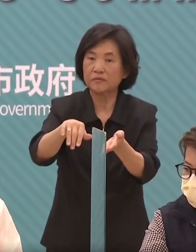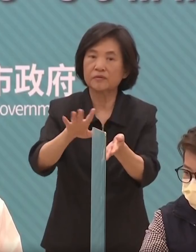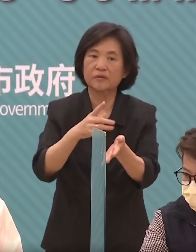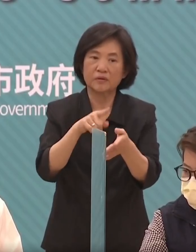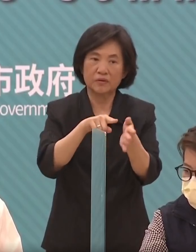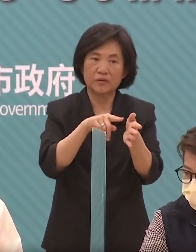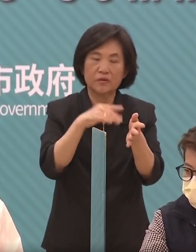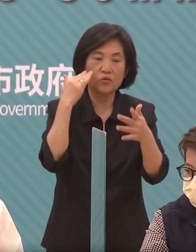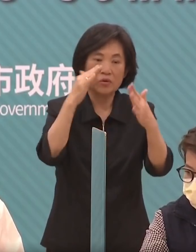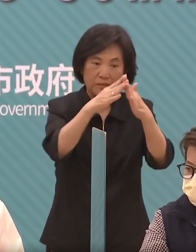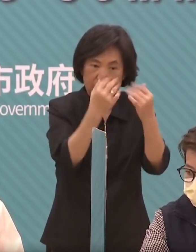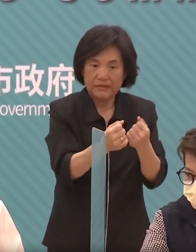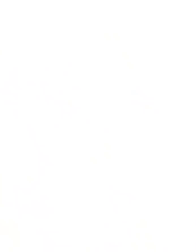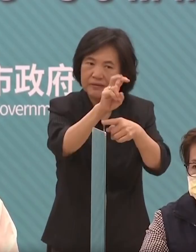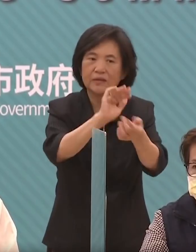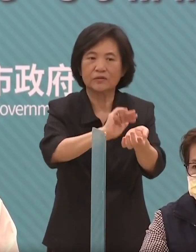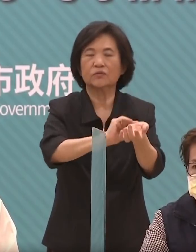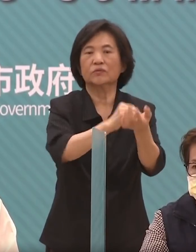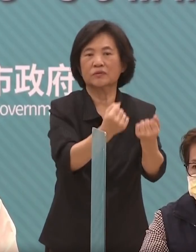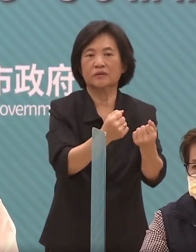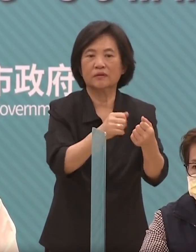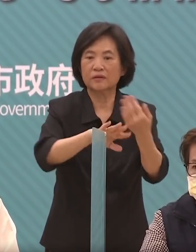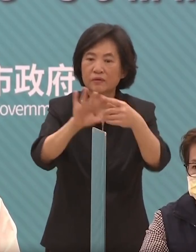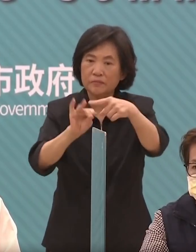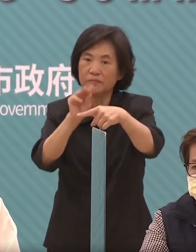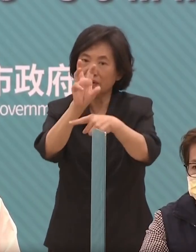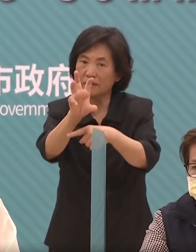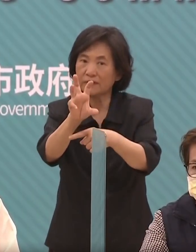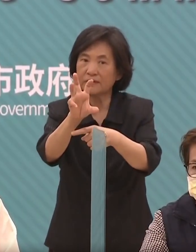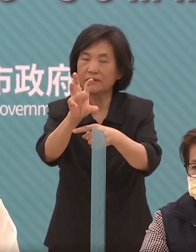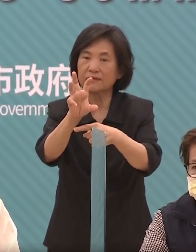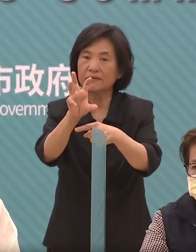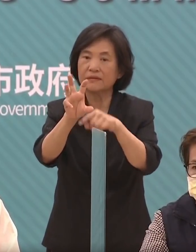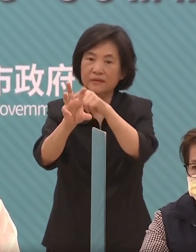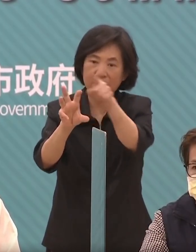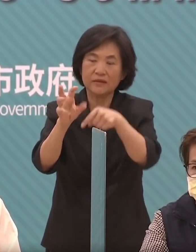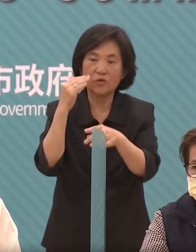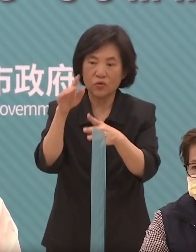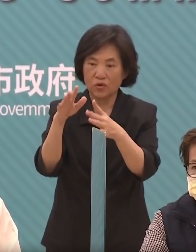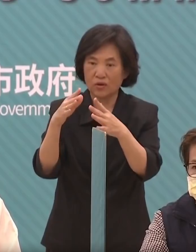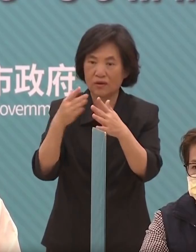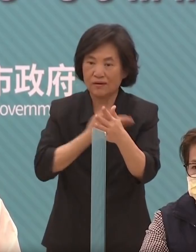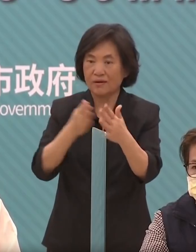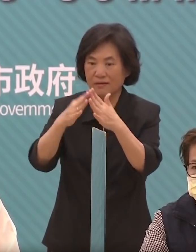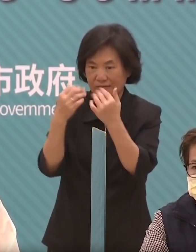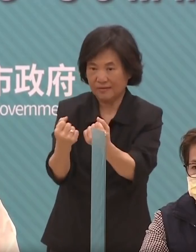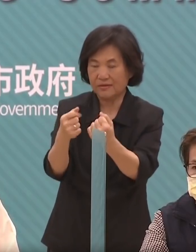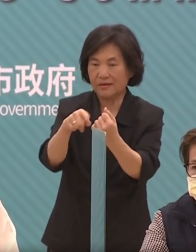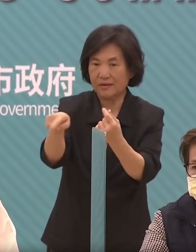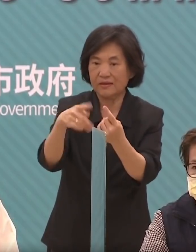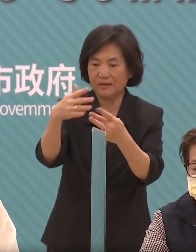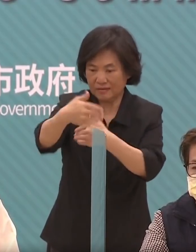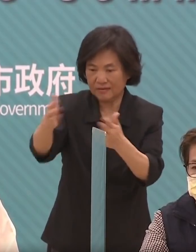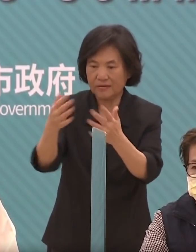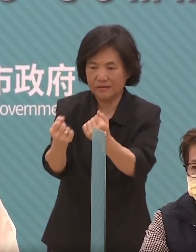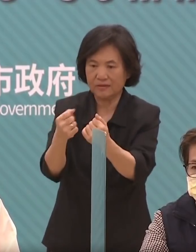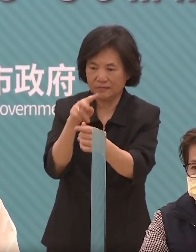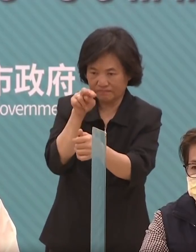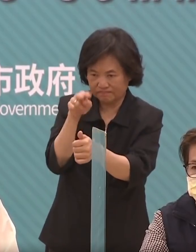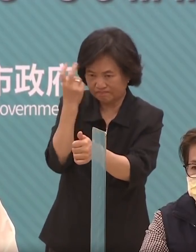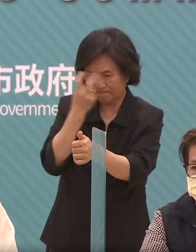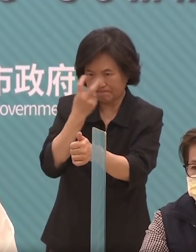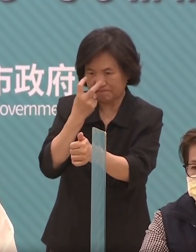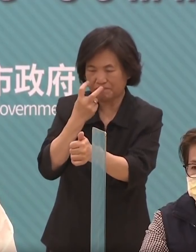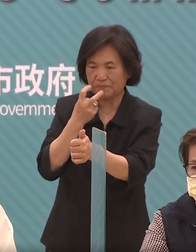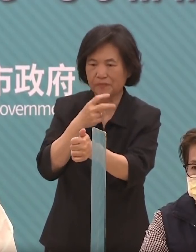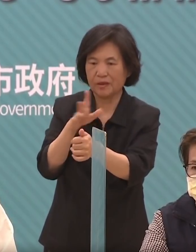居家隔离的防疫旅馆。80% 的病人，你知道哈，只要有个地方可以这样严密的监视，啊，让